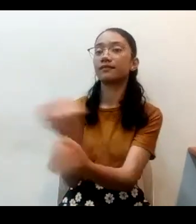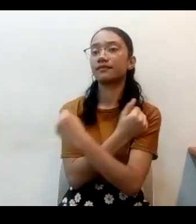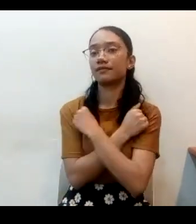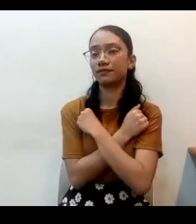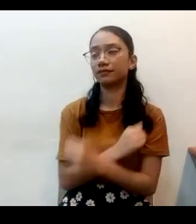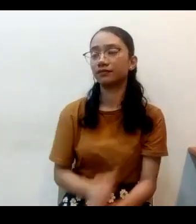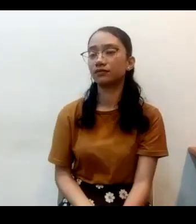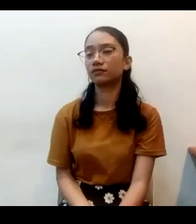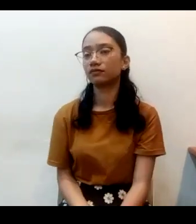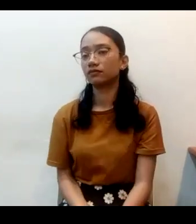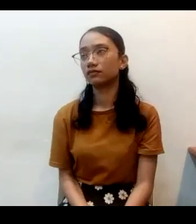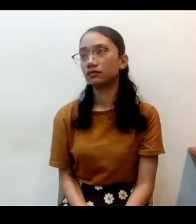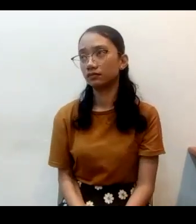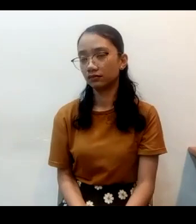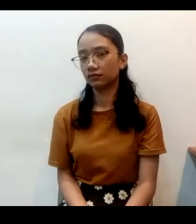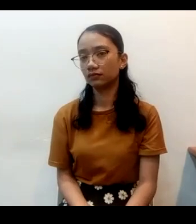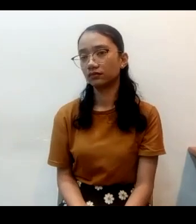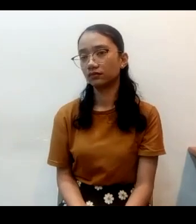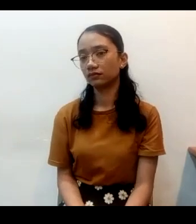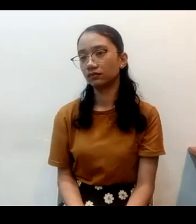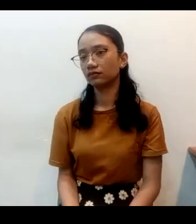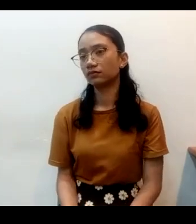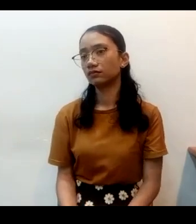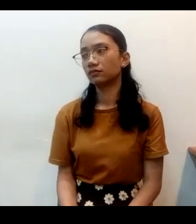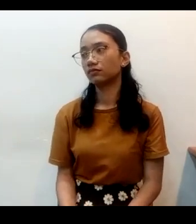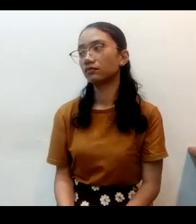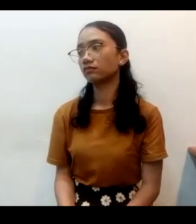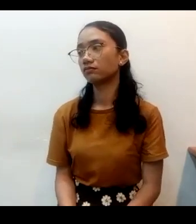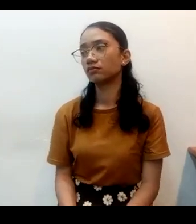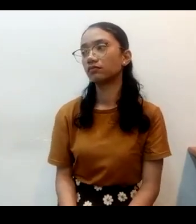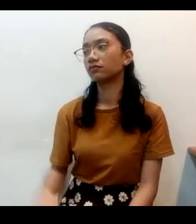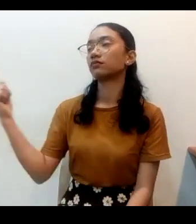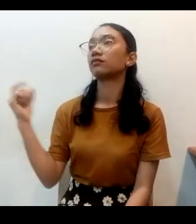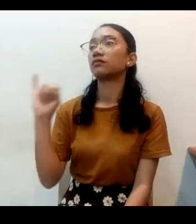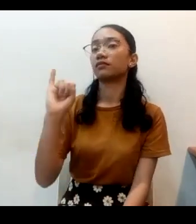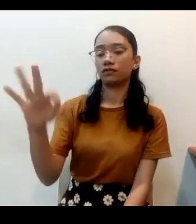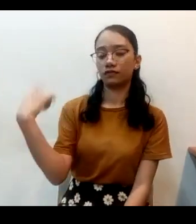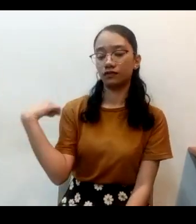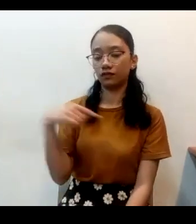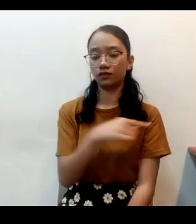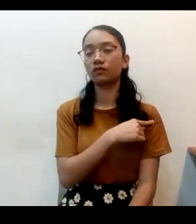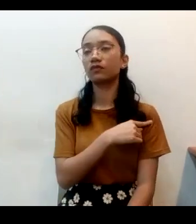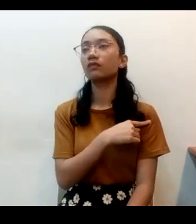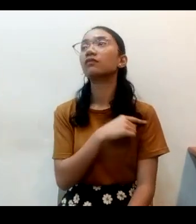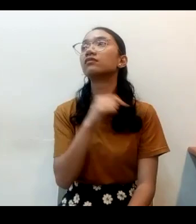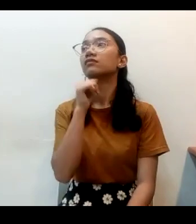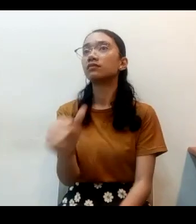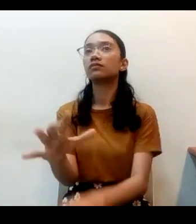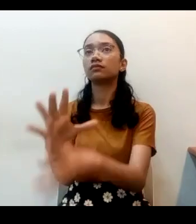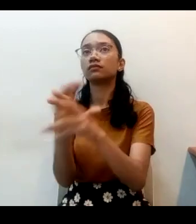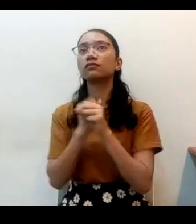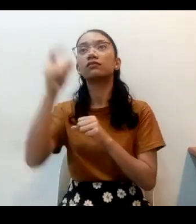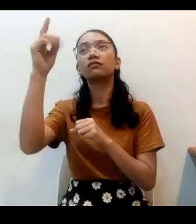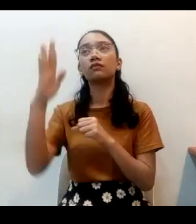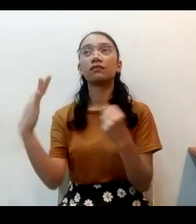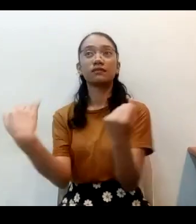pag-ibig po ng Diyos. If we don't receive the love of God, we cannot love one another. At kung hindi po natin natanggap yung pag-ibig po ng Diyos, hindi po